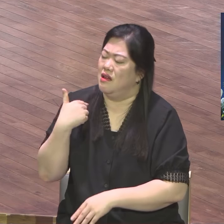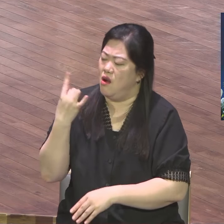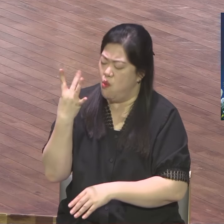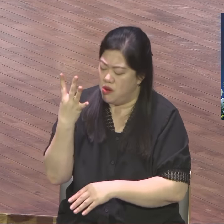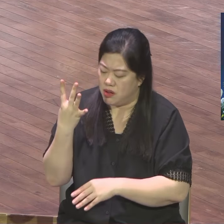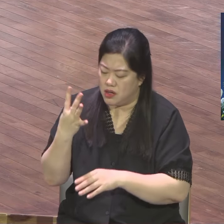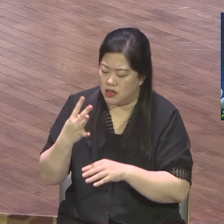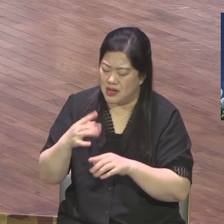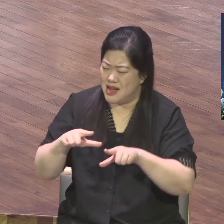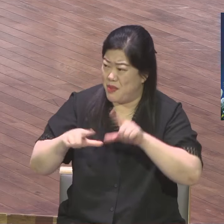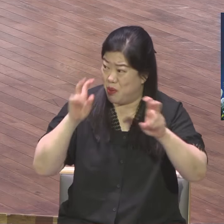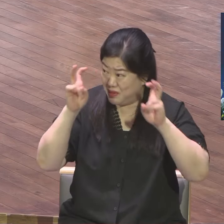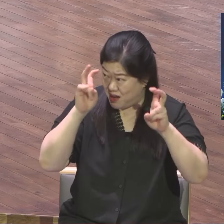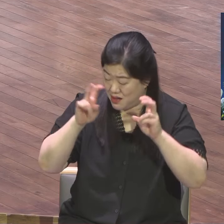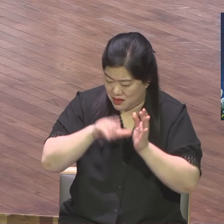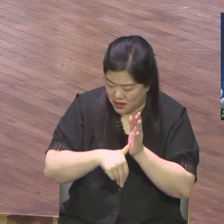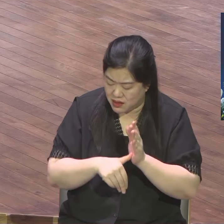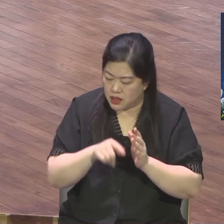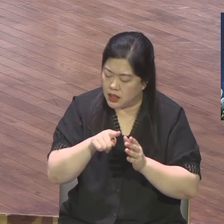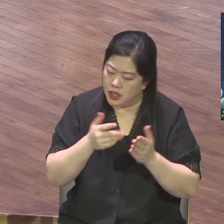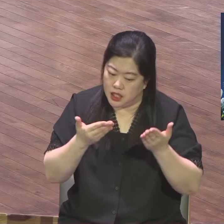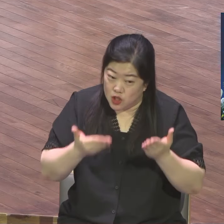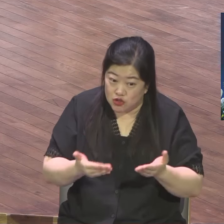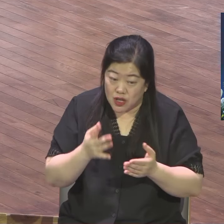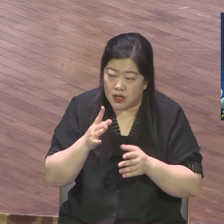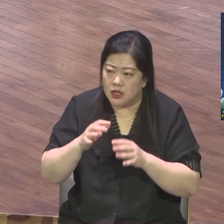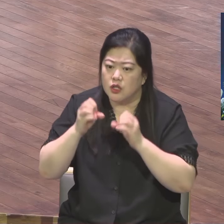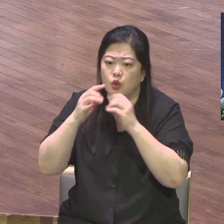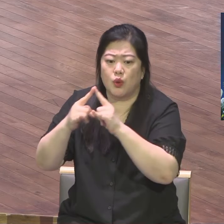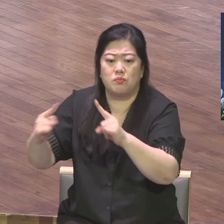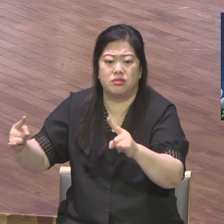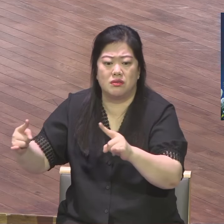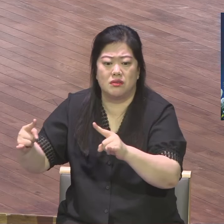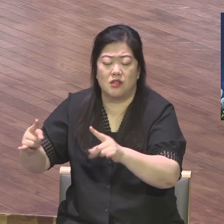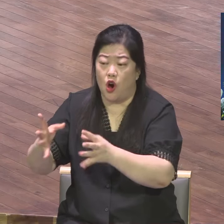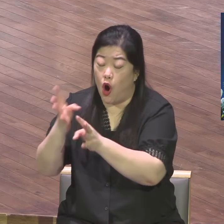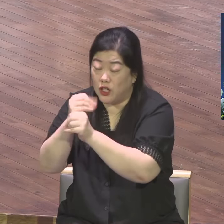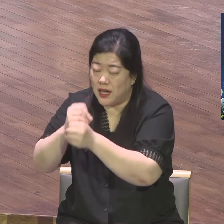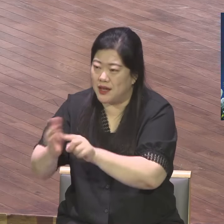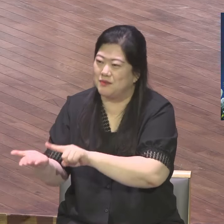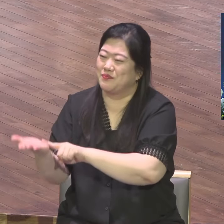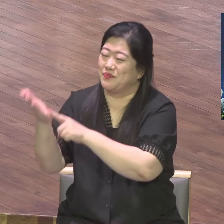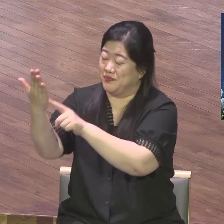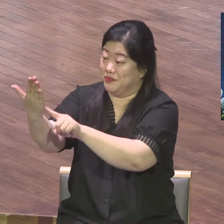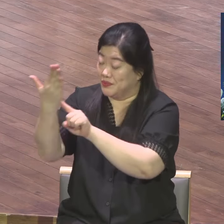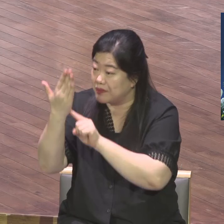그거 하나 기도했다니까. 그랬는데 몇 개월 안 돼서 하나는 독립하게 됐어.